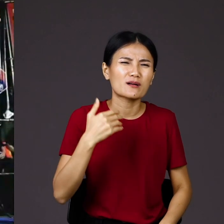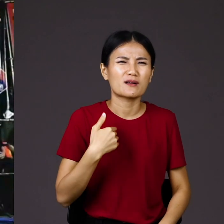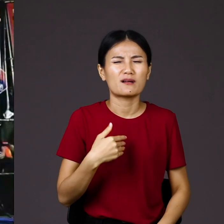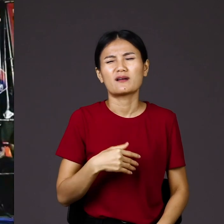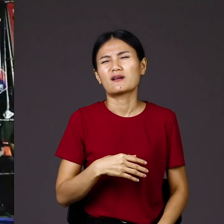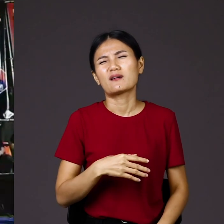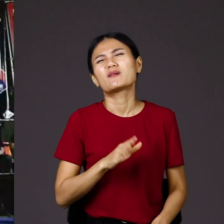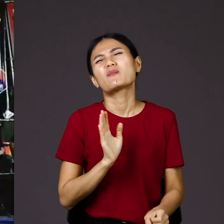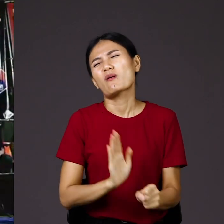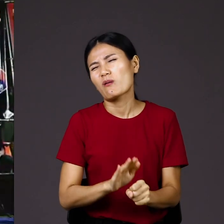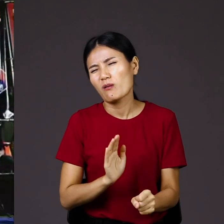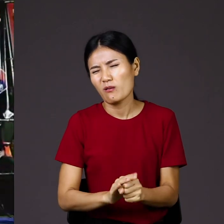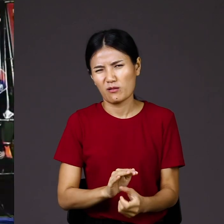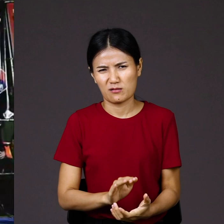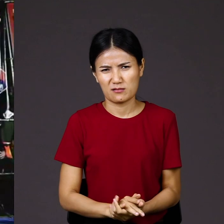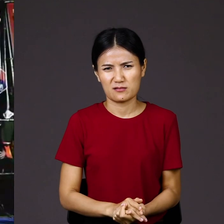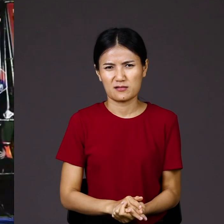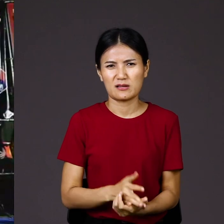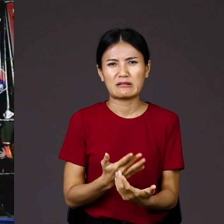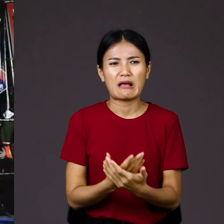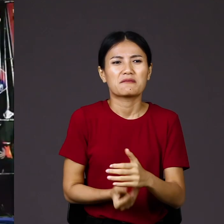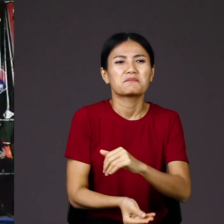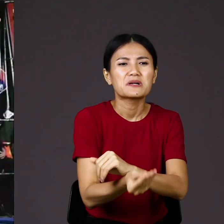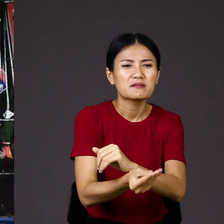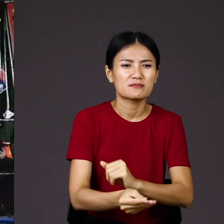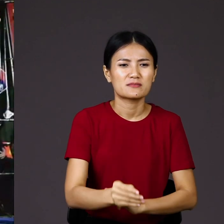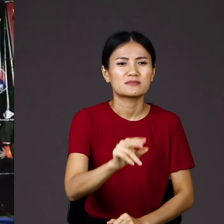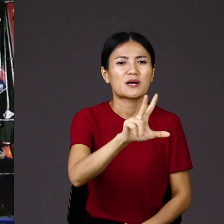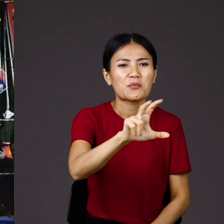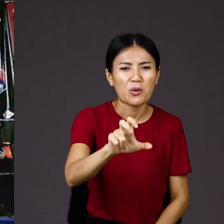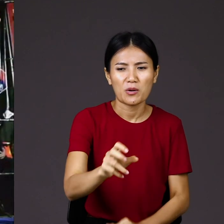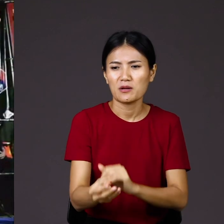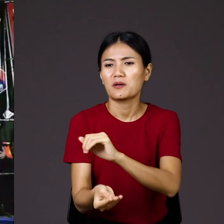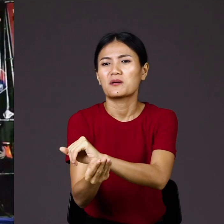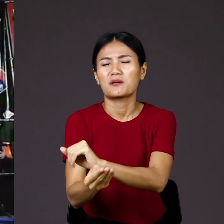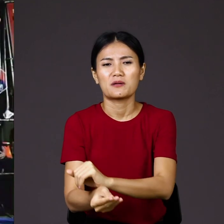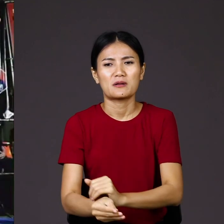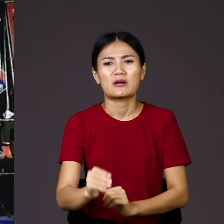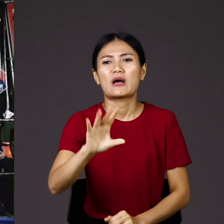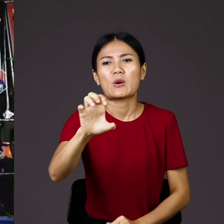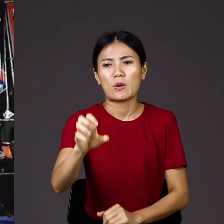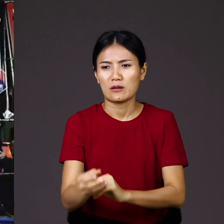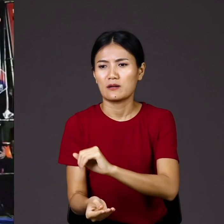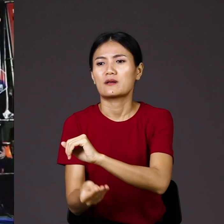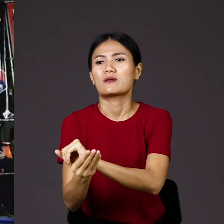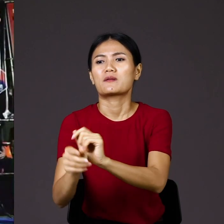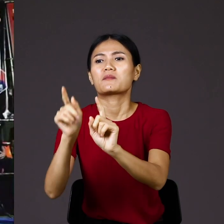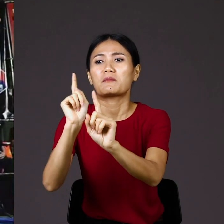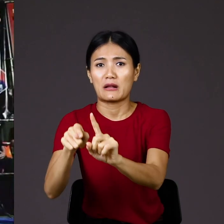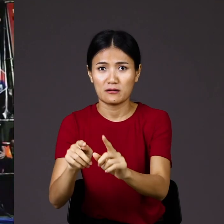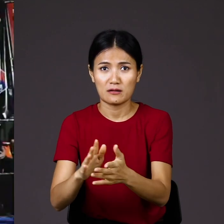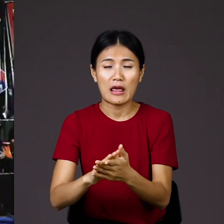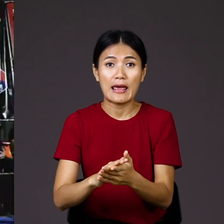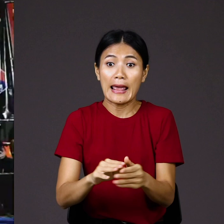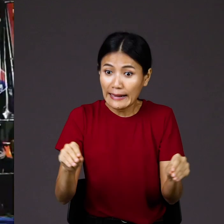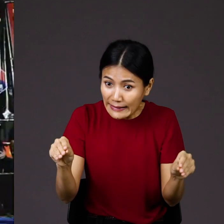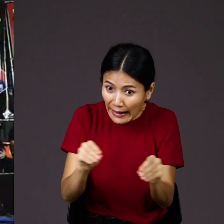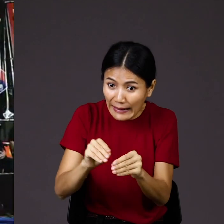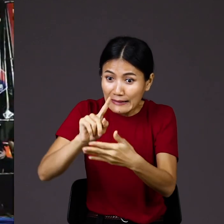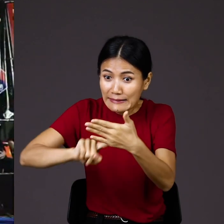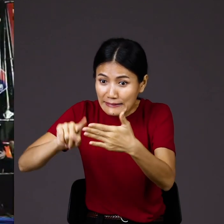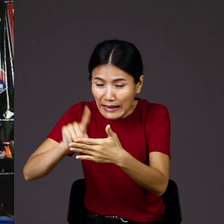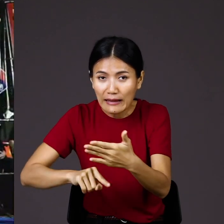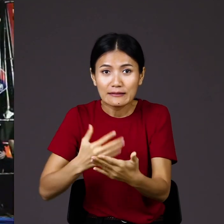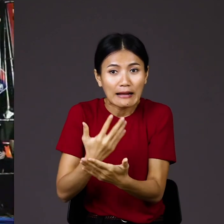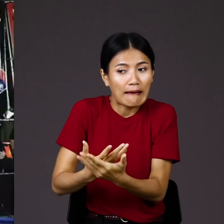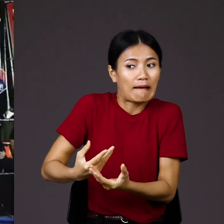องที่ใช้เงินนำไอ้ประเภท300 500 1,000 ยิ่งสัปดาห์สุดท้ายยิงกันเป็นชุด